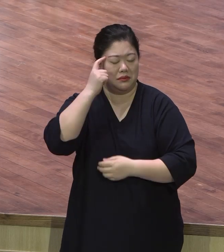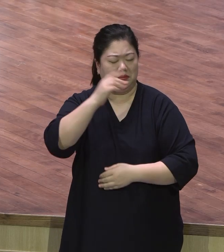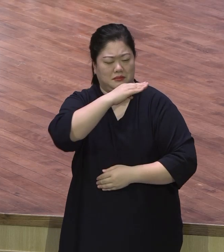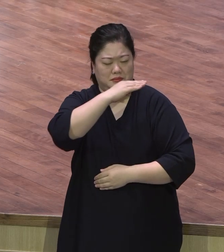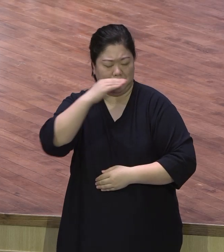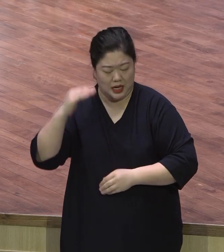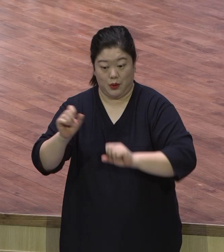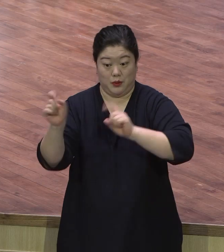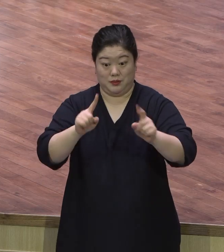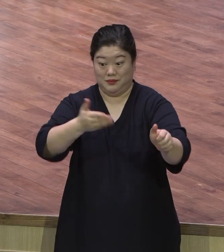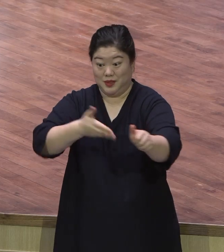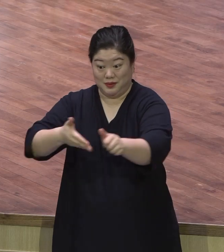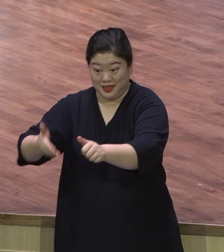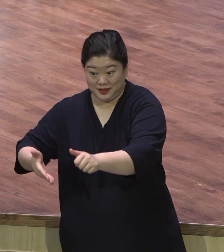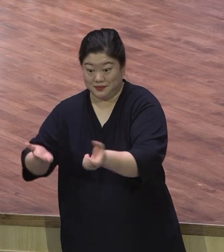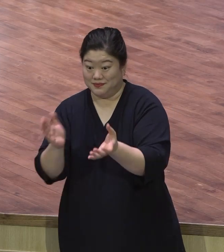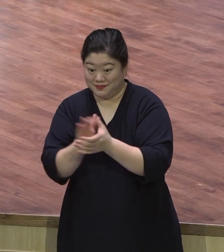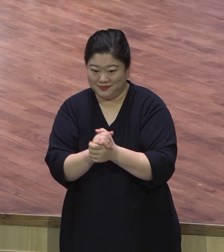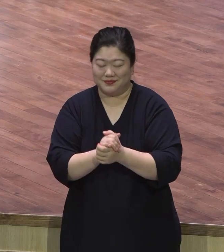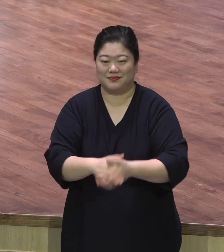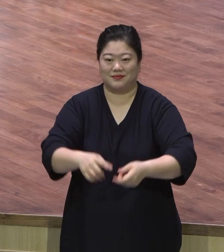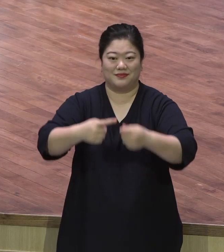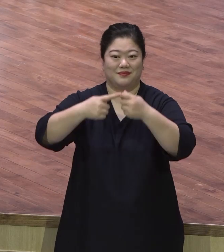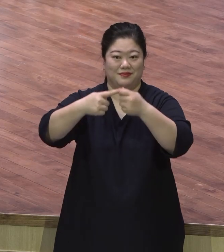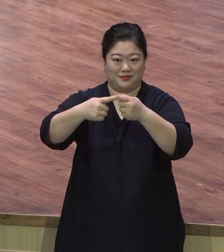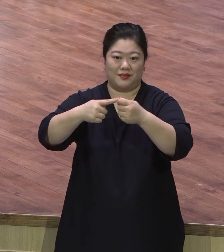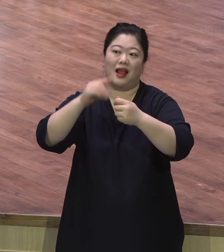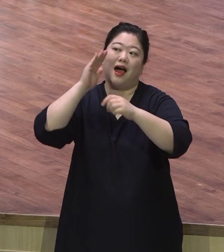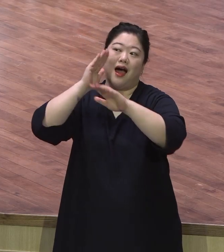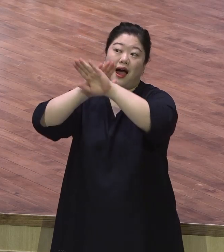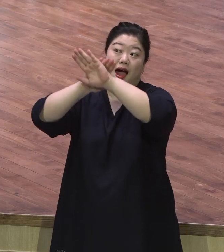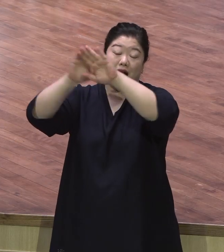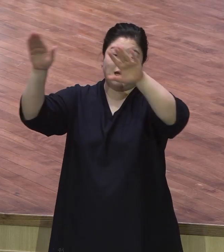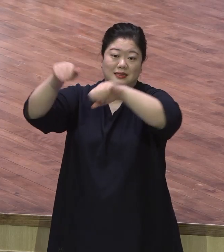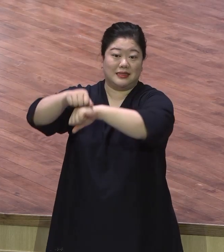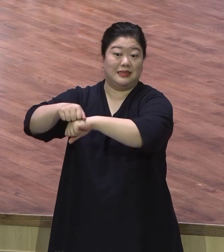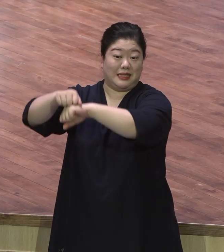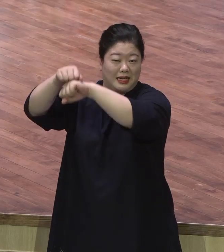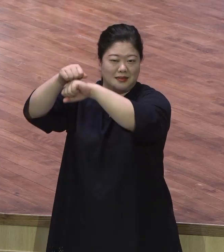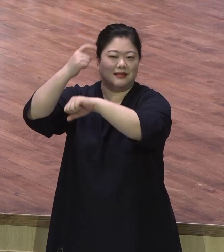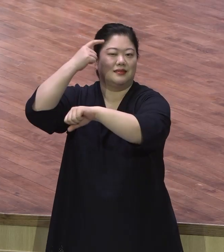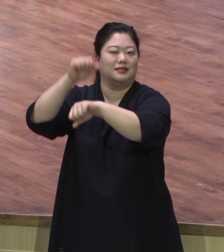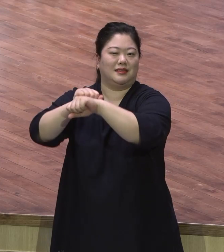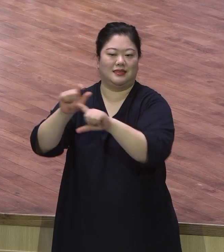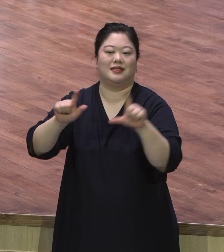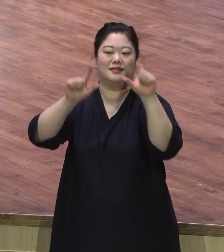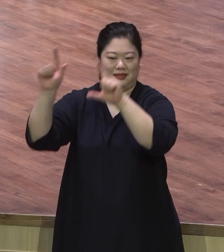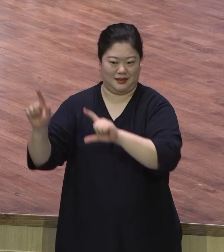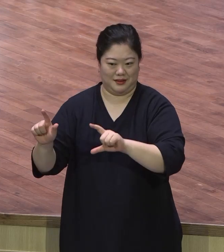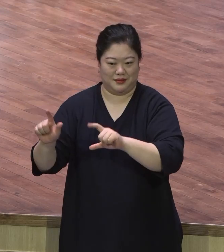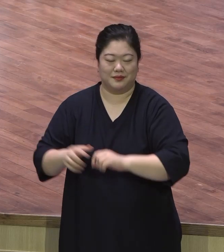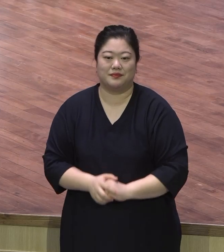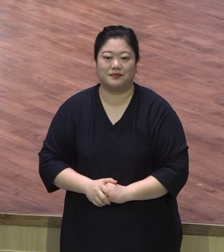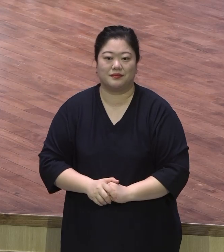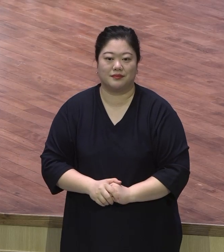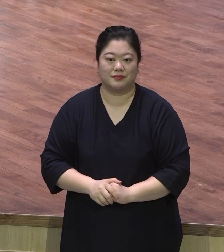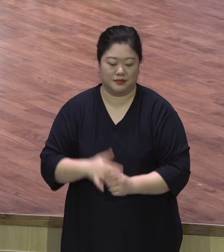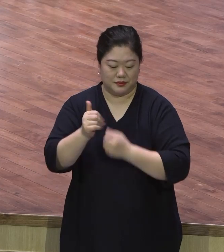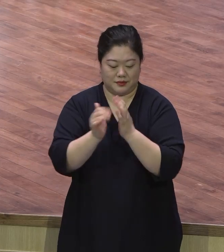결정으로 축복합니다. 첫째로 하늘에 쌓는 지혜의 인생입니다. 19절로 20절입니다.